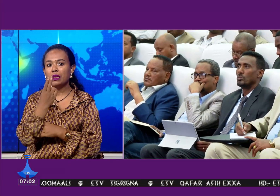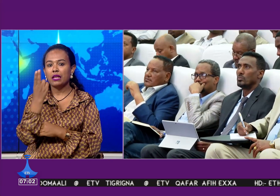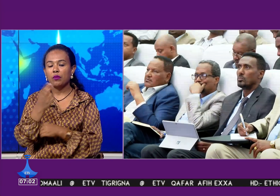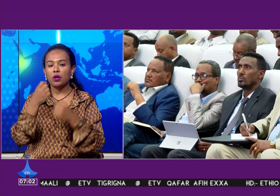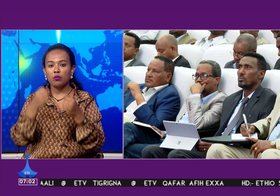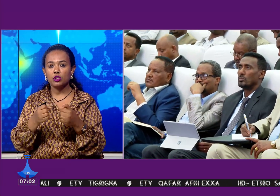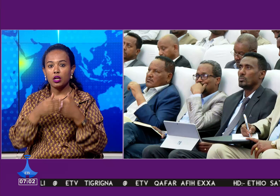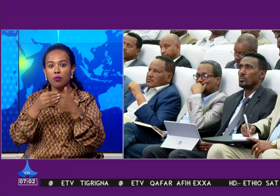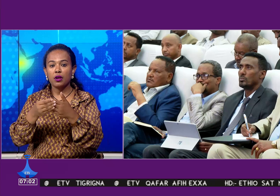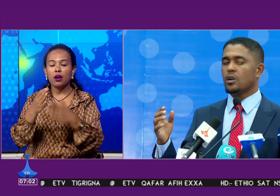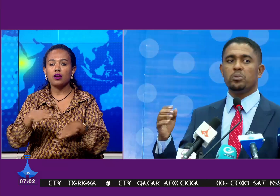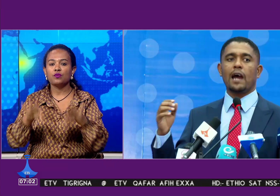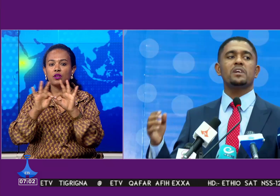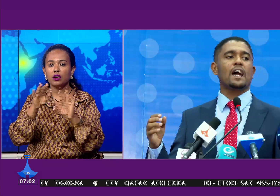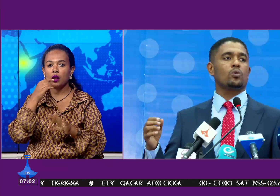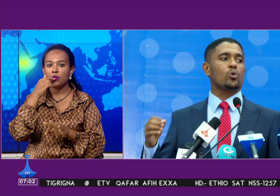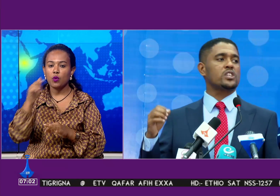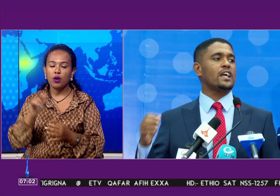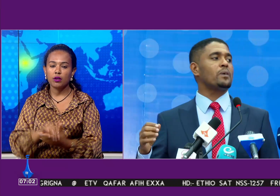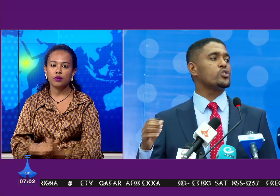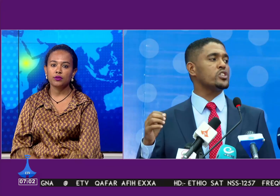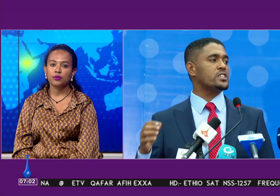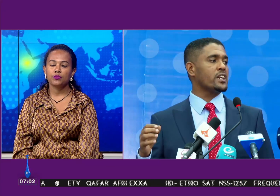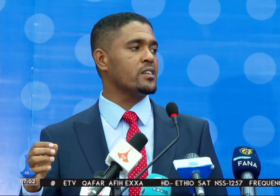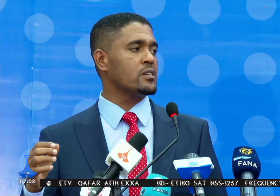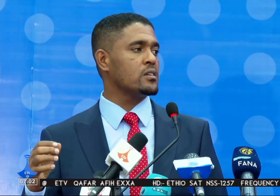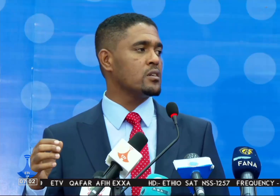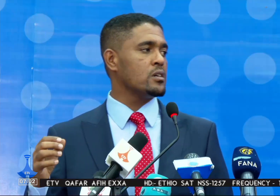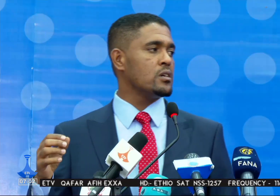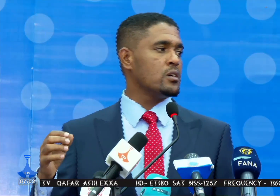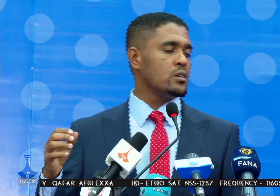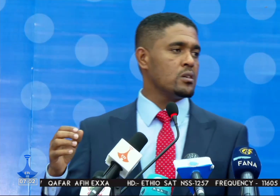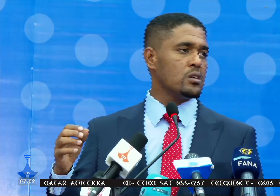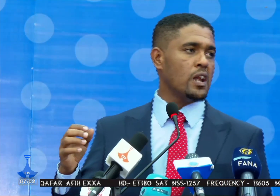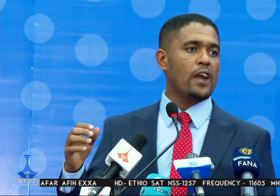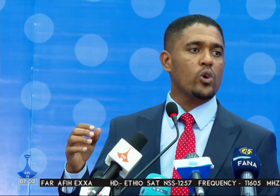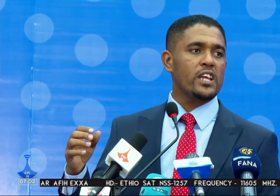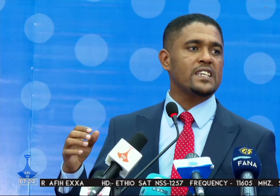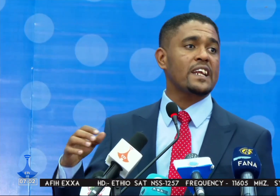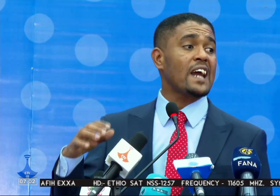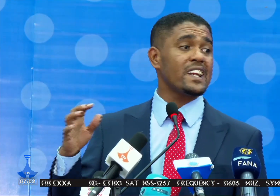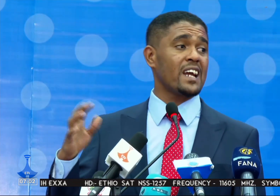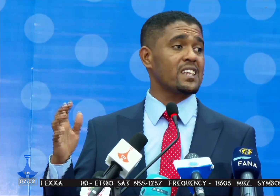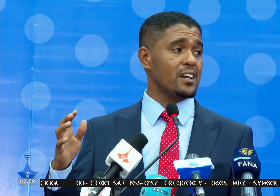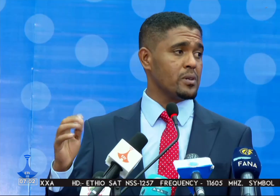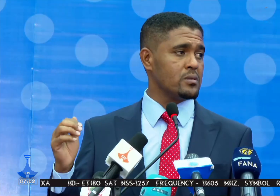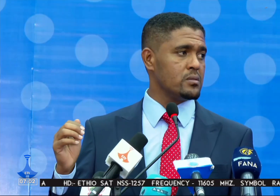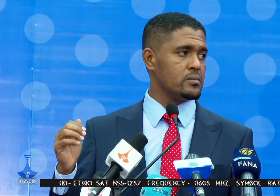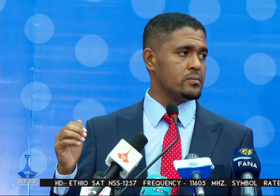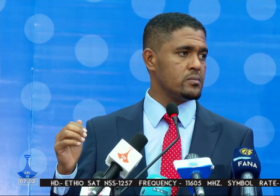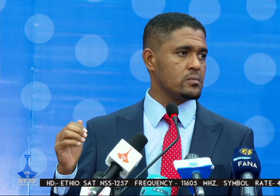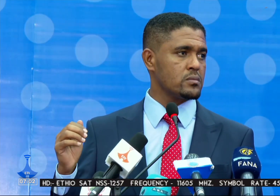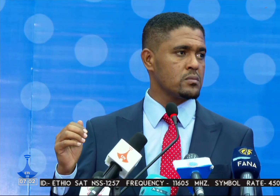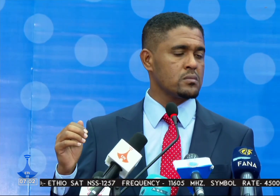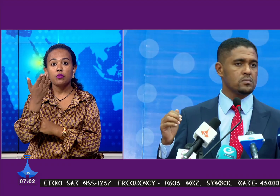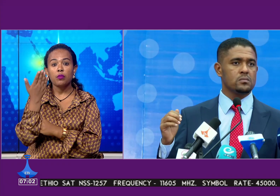አመራር ያስፈልጋልም ብለዋል። ቢታምር ጋን ወጎተን ደርበን ወጆ ጀተኒን ናኖን ከየ ሰርካ ደዳረ ተርገም